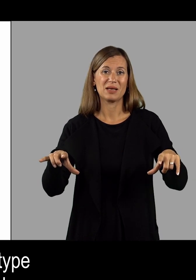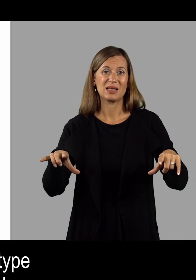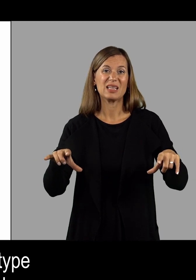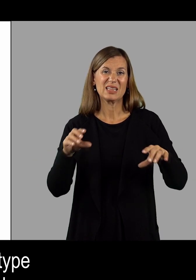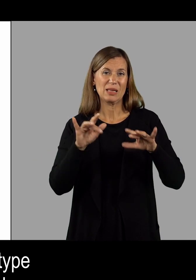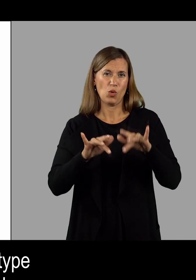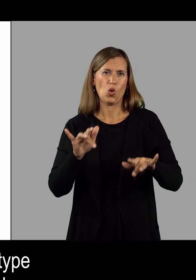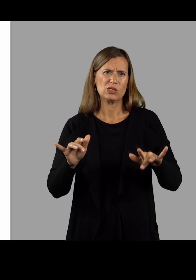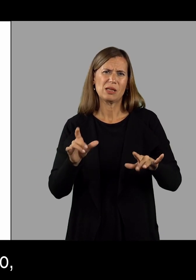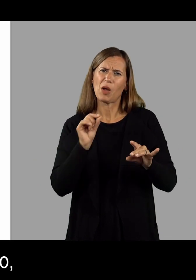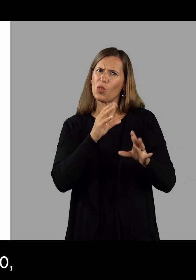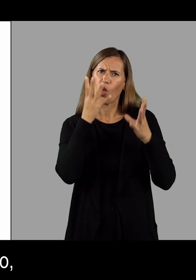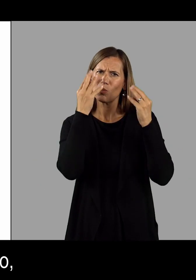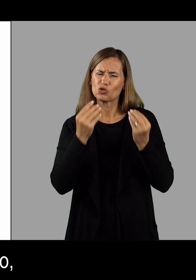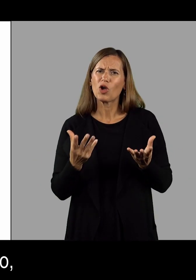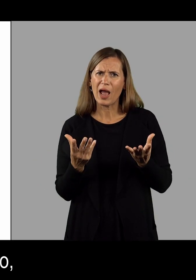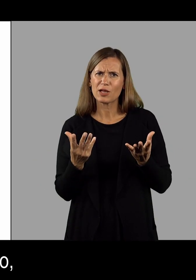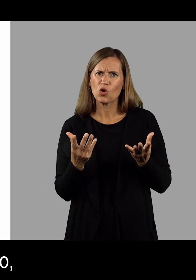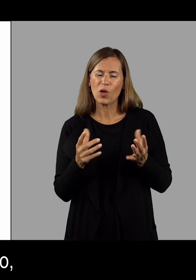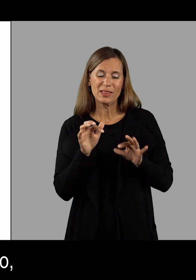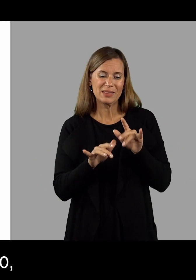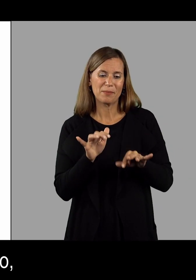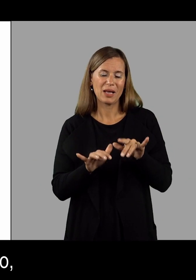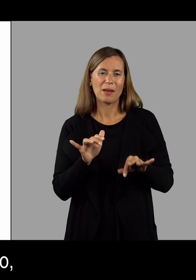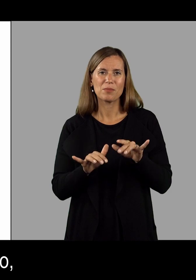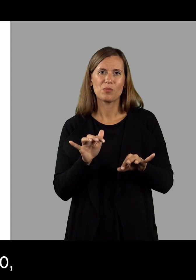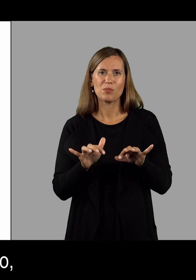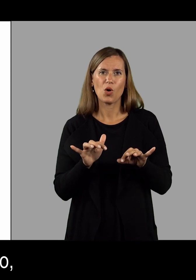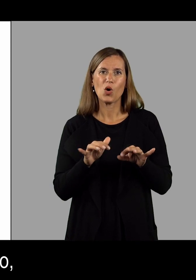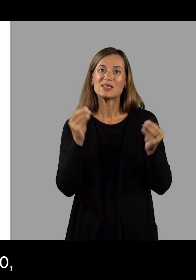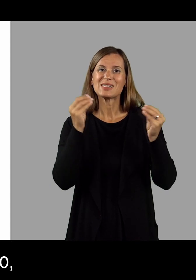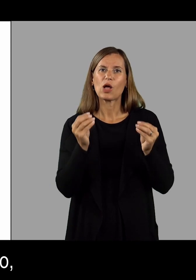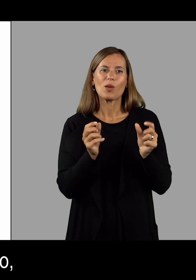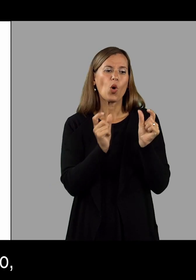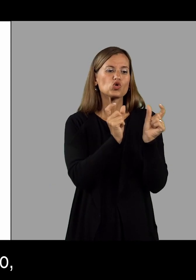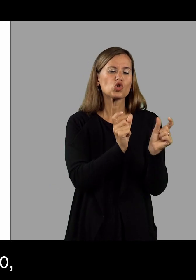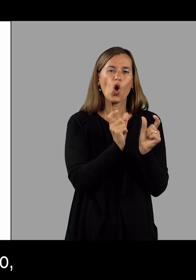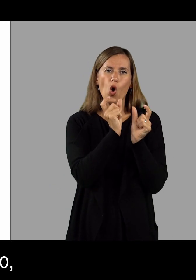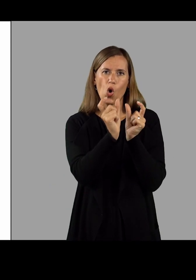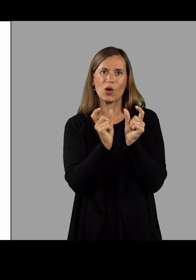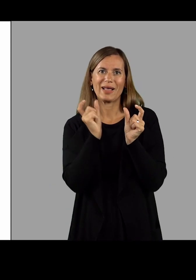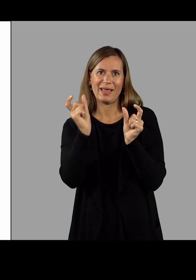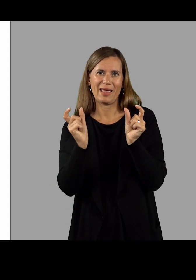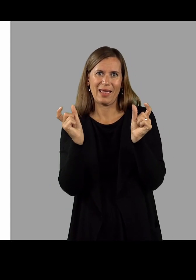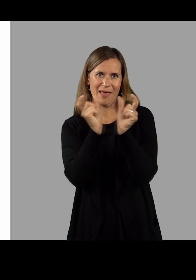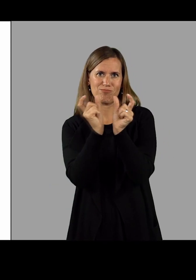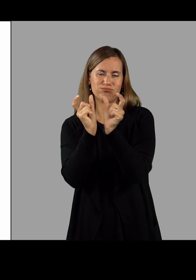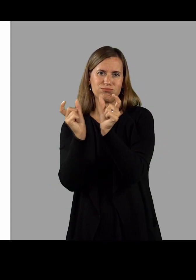ki po mojem mnenju bojo software vedno ovirale.